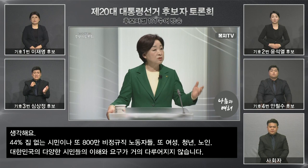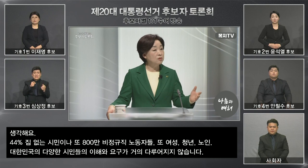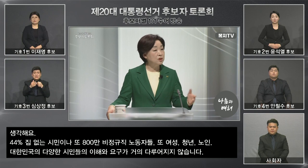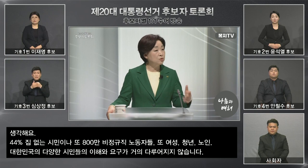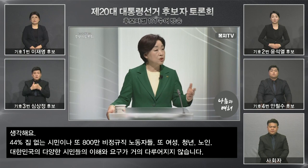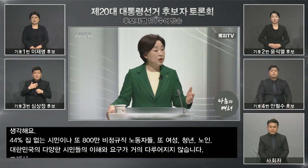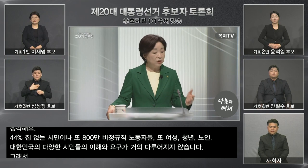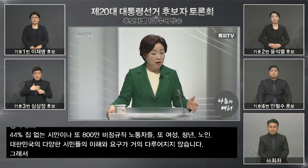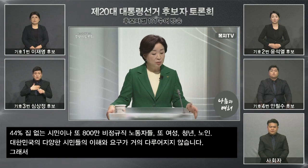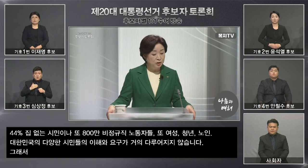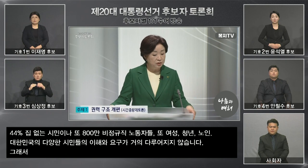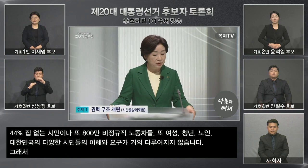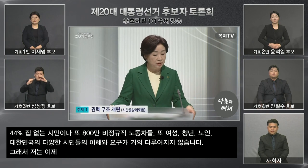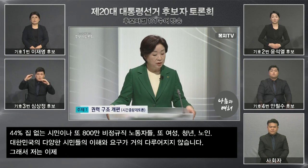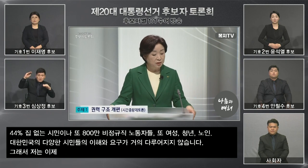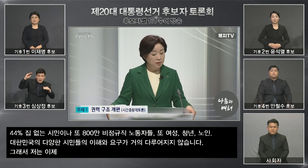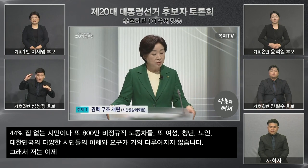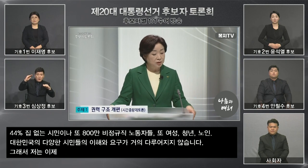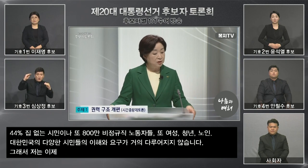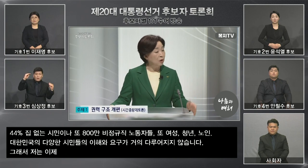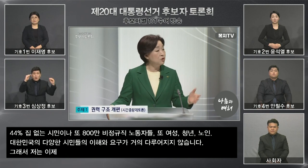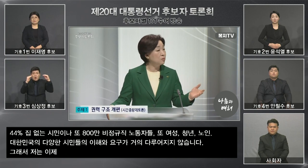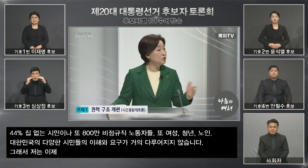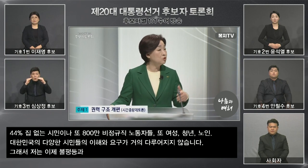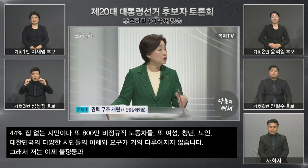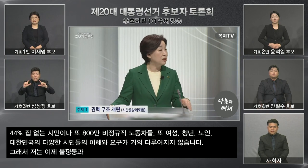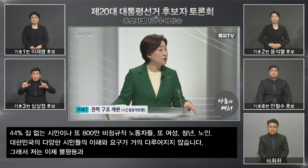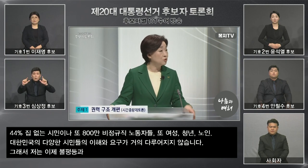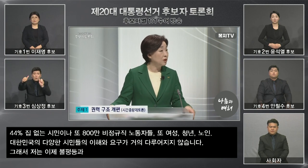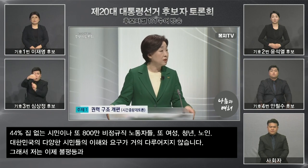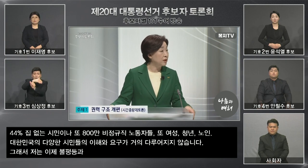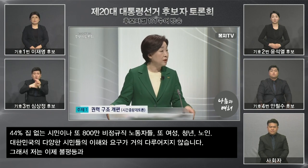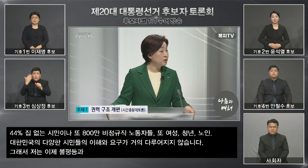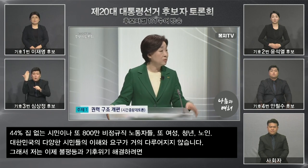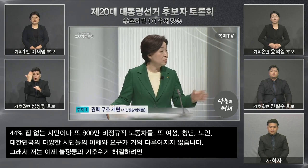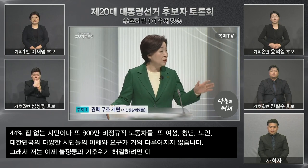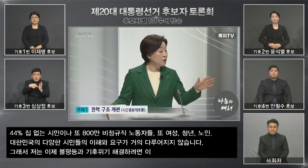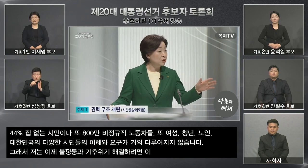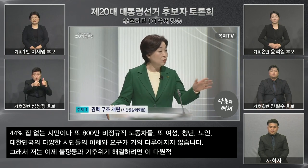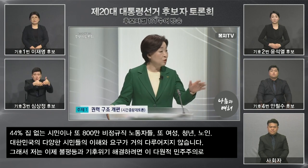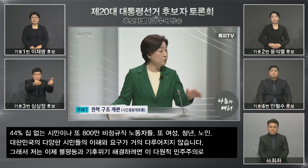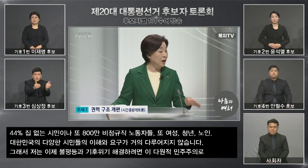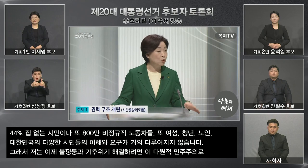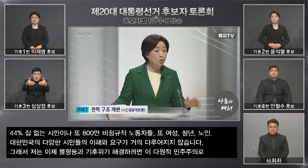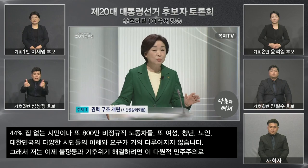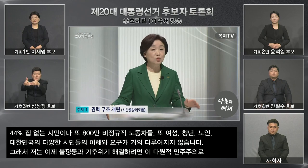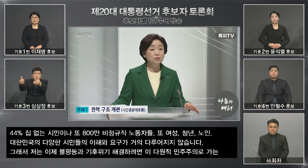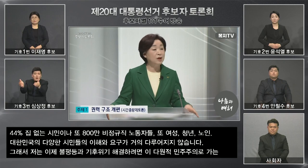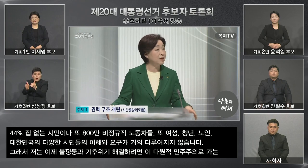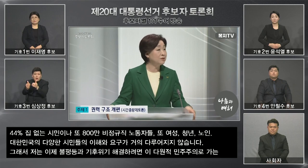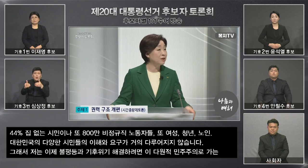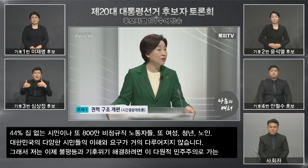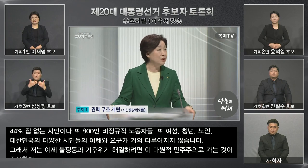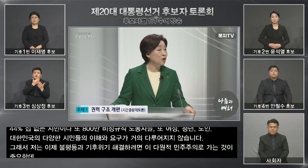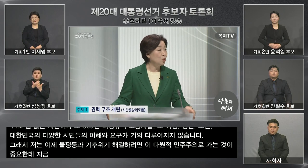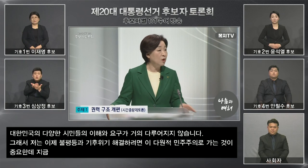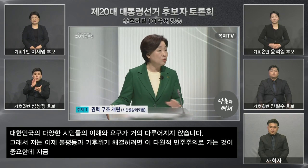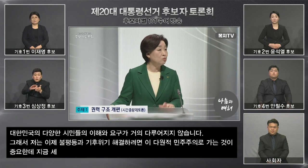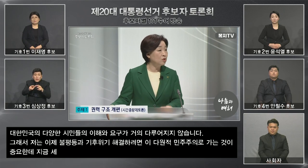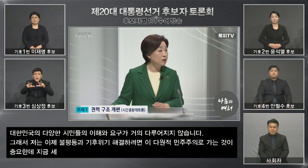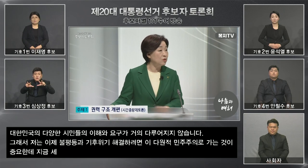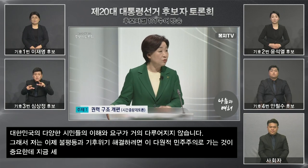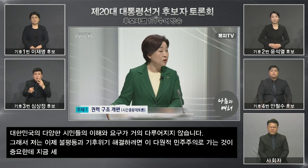불평등과 기후위기 해결하려면 다원적 민주주의로 가는 게 중요한데 지금 최 후보님 다 통합정부 이야기를 하세요.